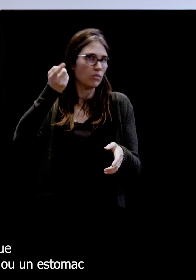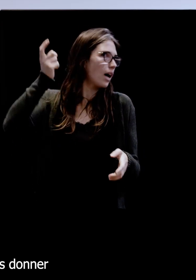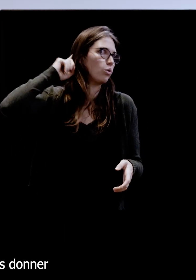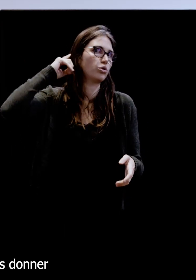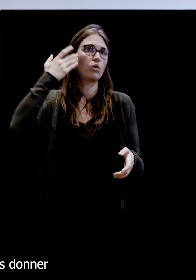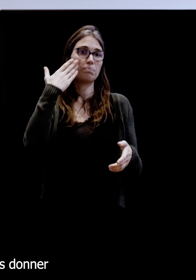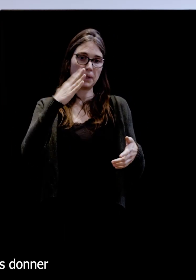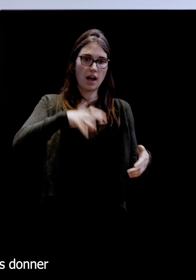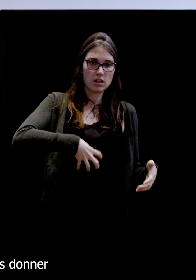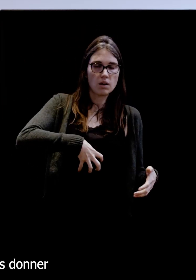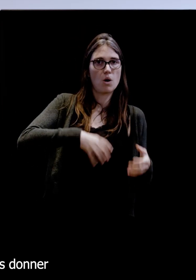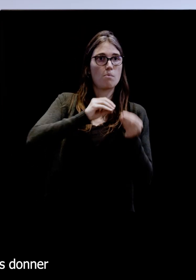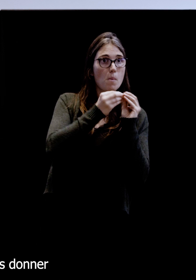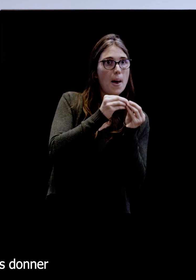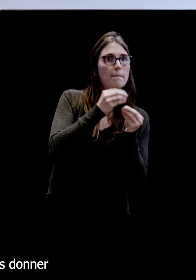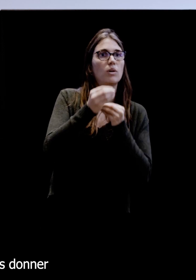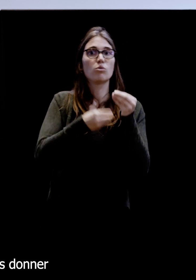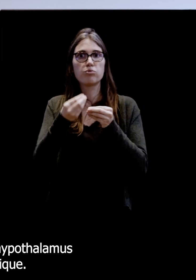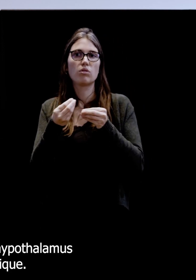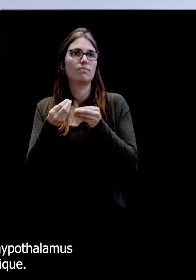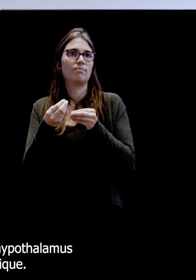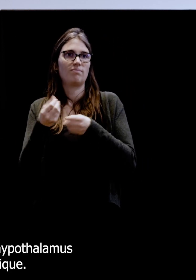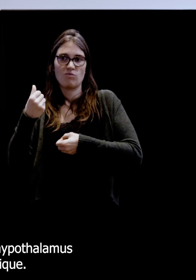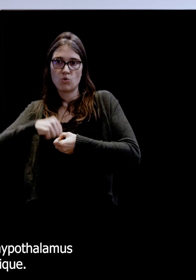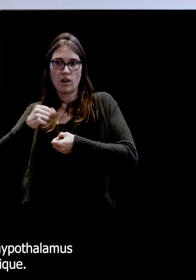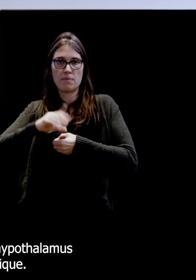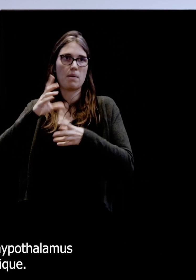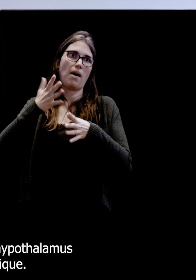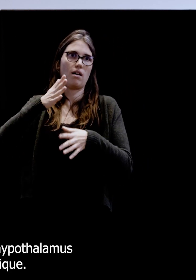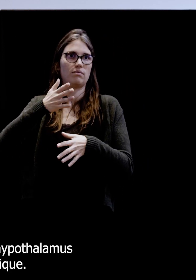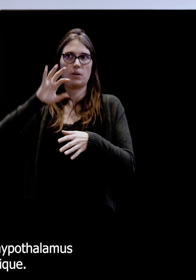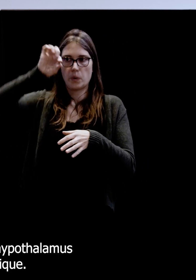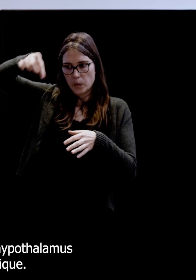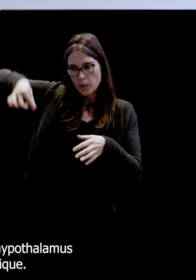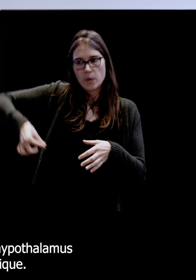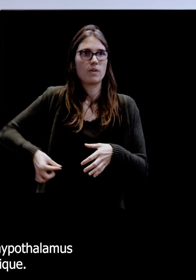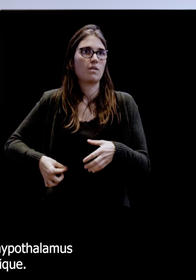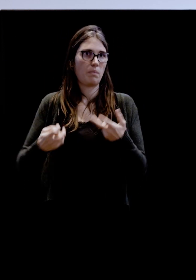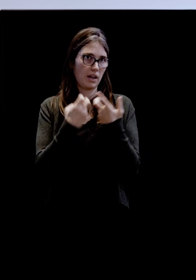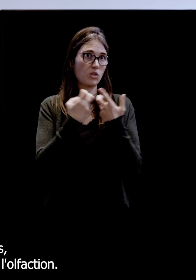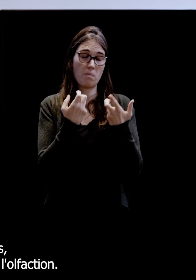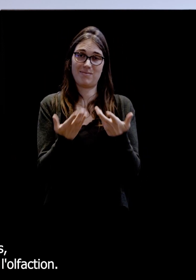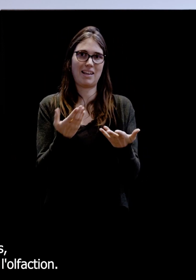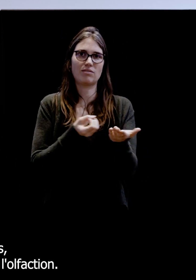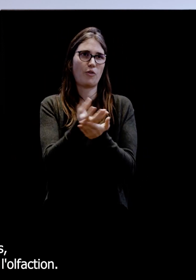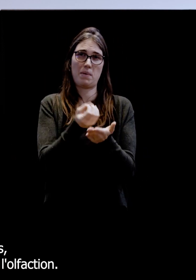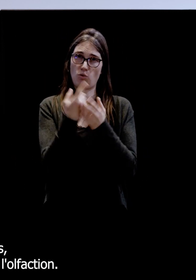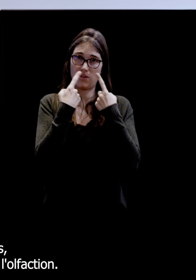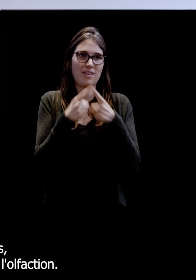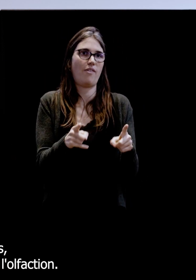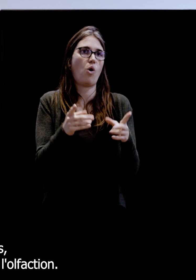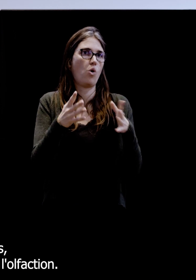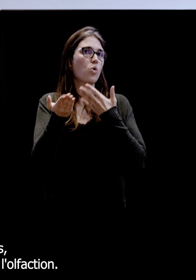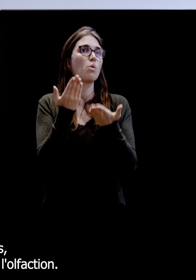un estomac qui est nourri artificiellement ne va pas donner les mêmes informations à l'hypothalamus qu'un estomac classique. Bien sûr, les